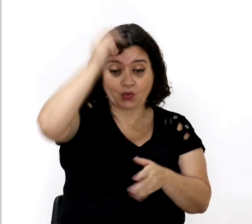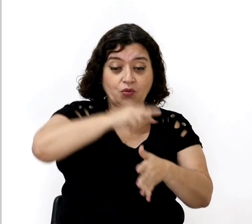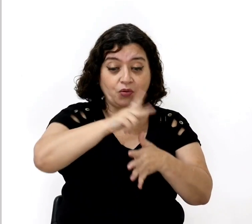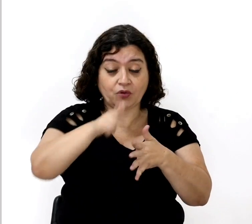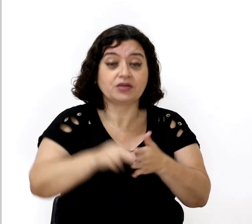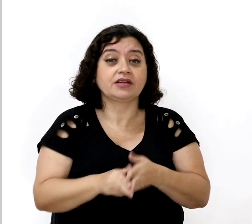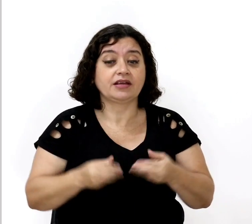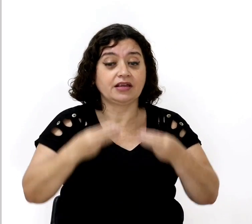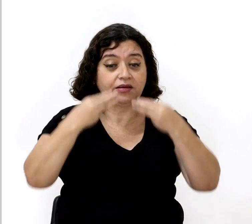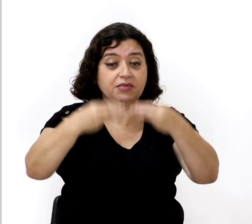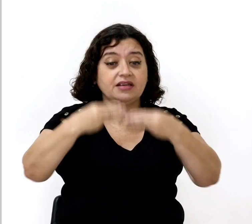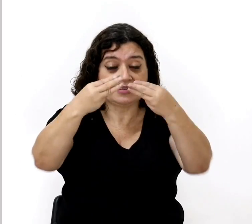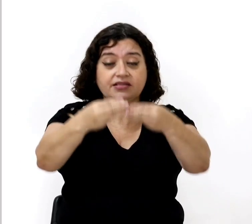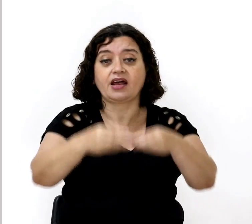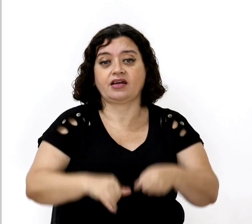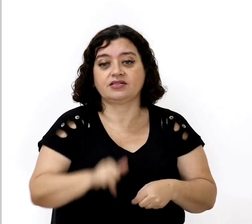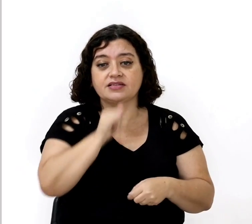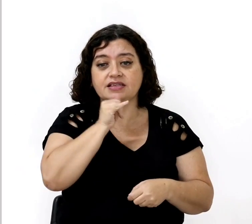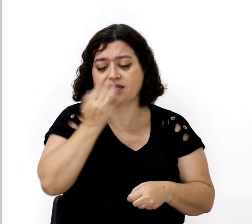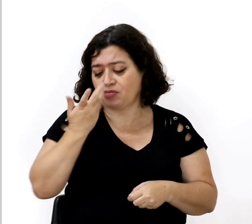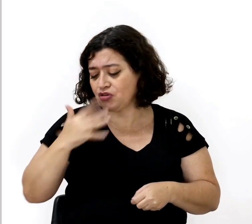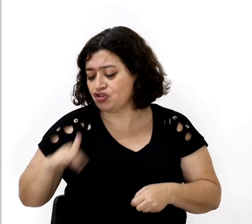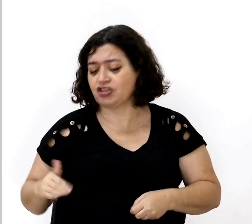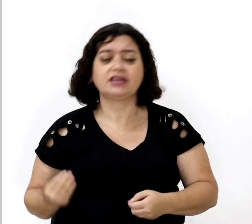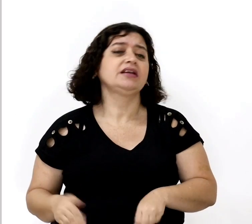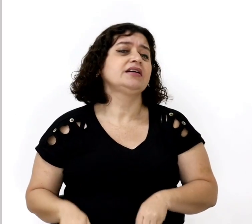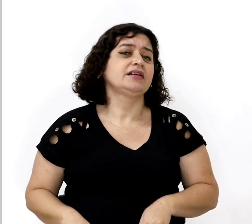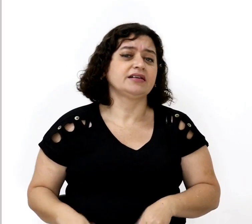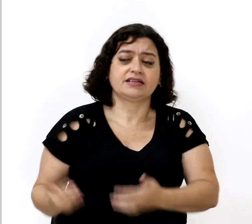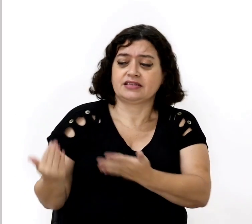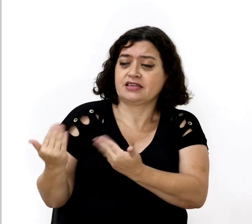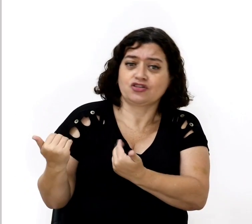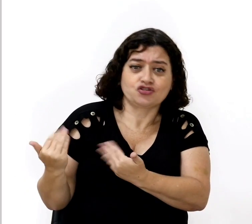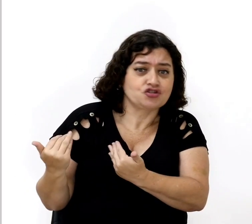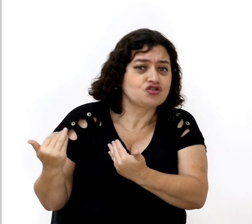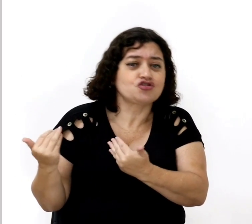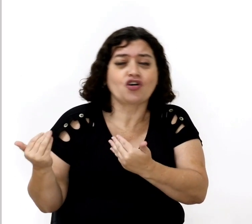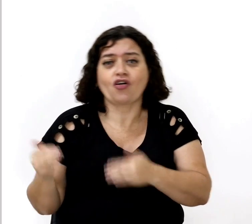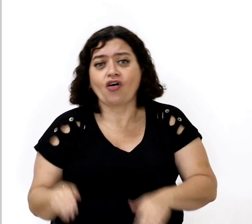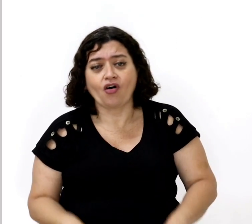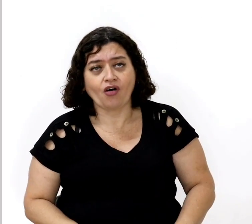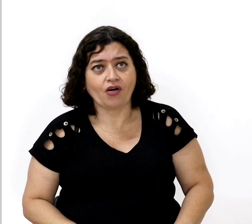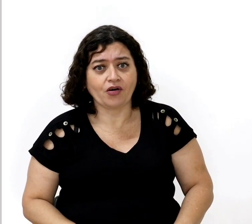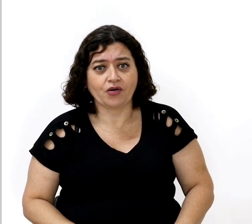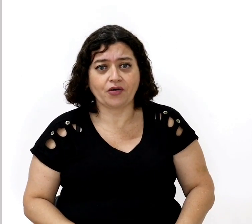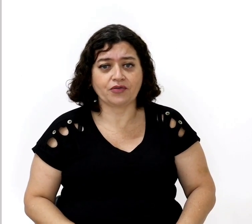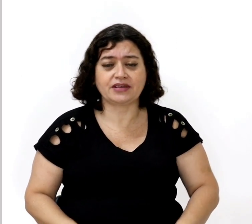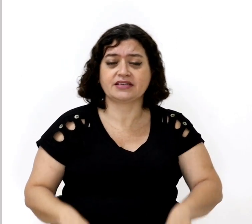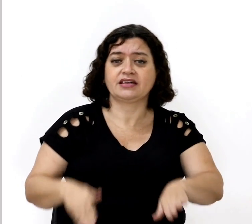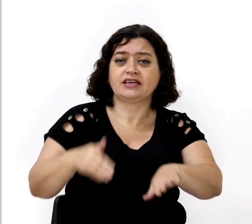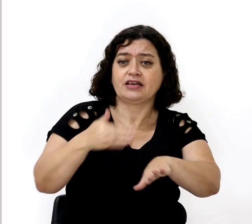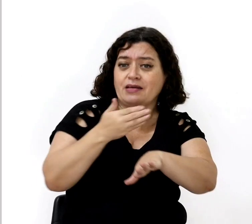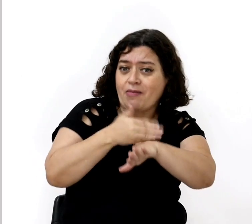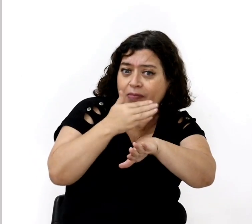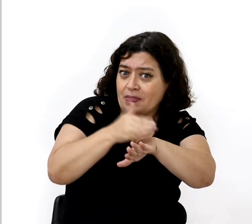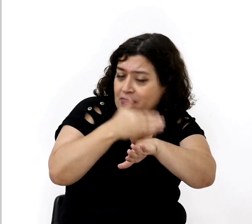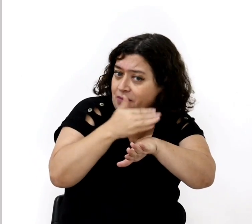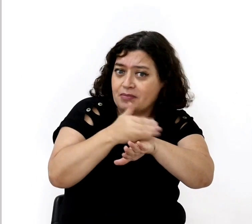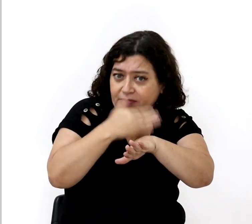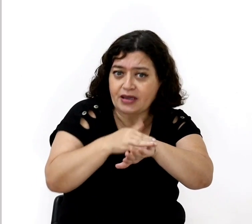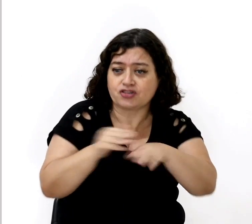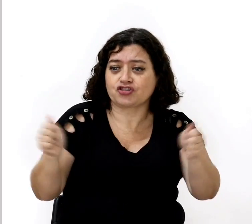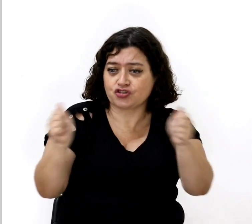gente tem um ministério de crianças, a gente tem um ministério de jovens, que é um trabalho, atividades relacionadas com os jovens. Você